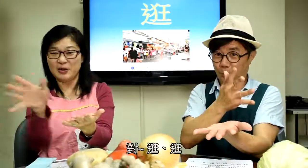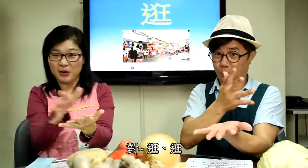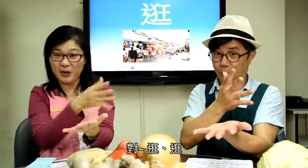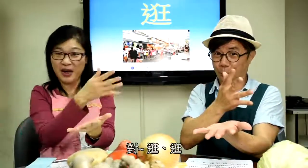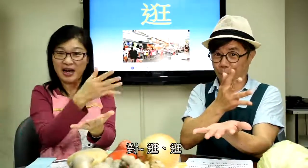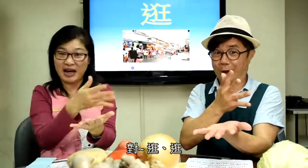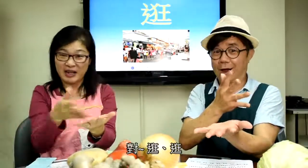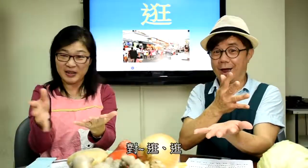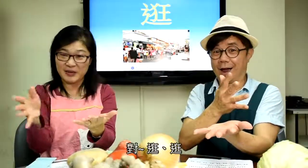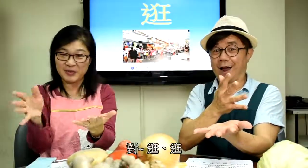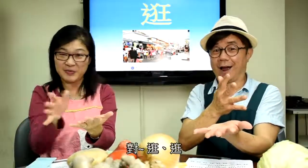逛，